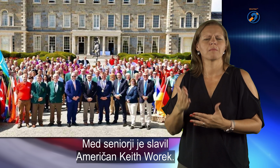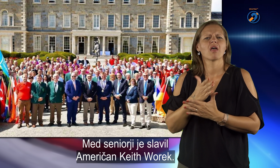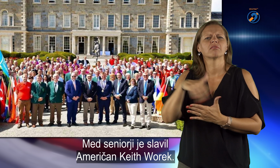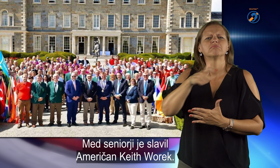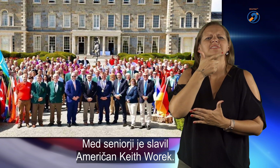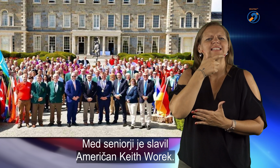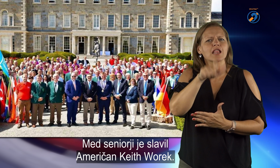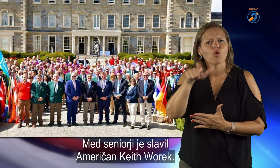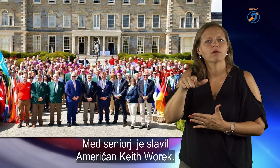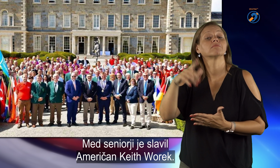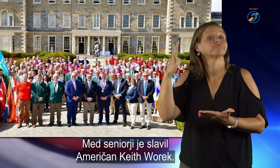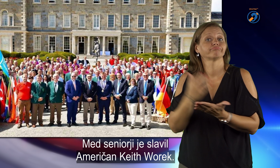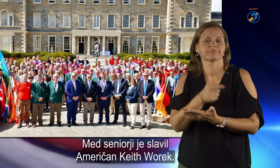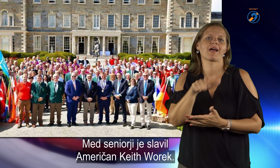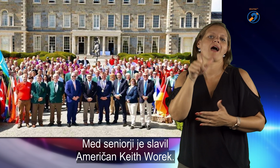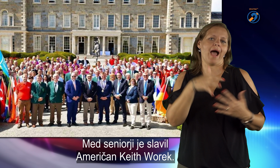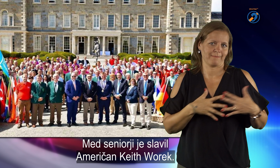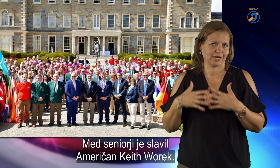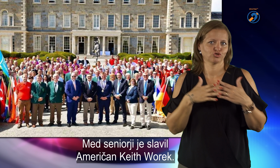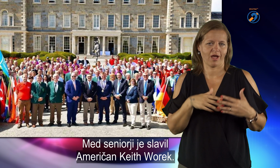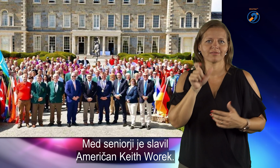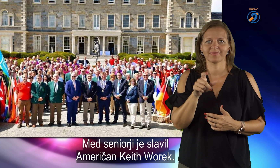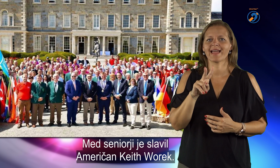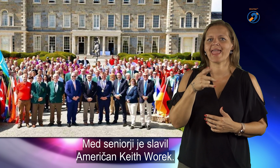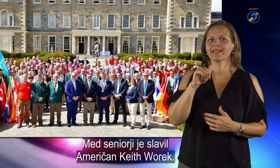Med seniorji je slavil Američan Keith Worek.